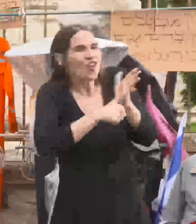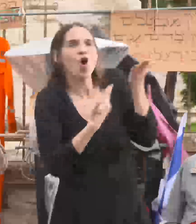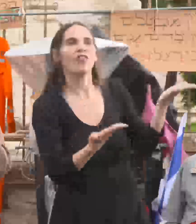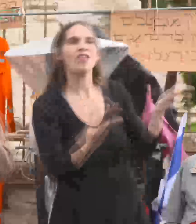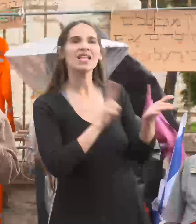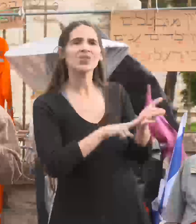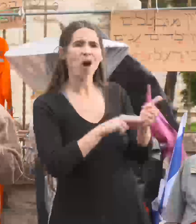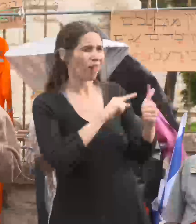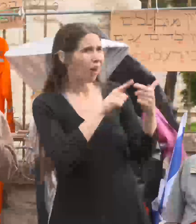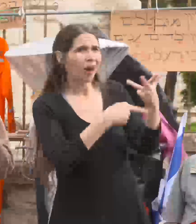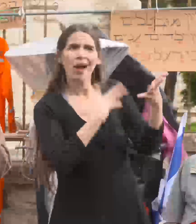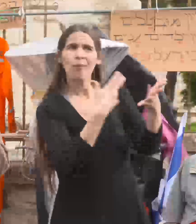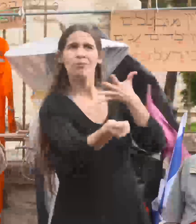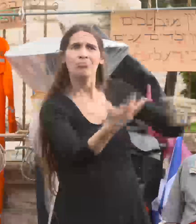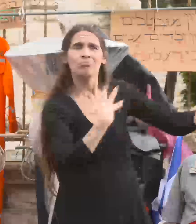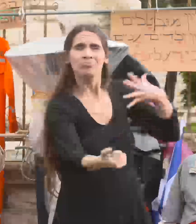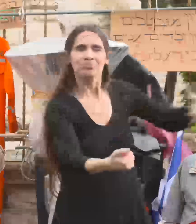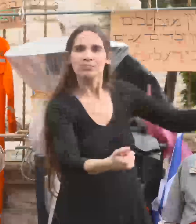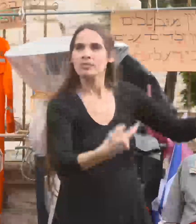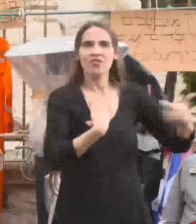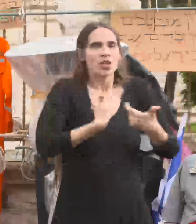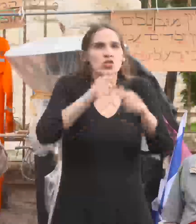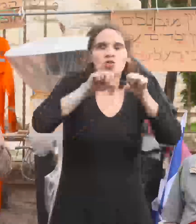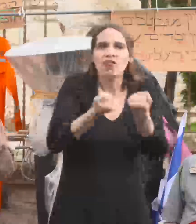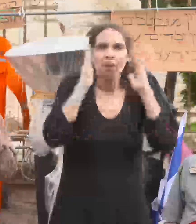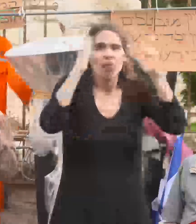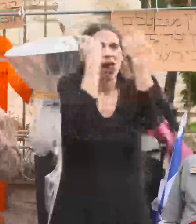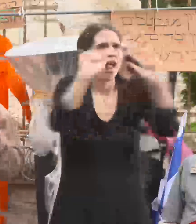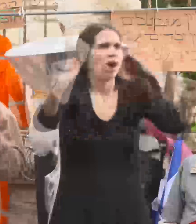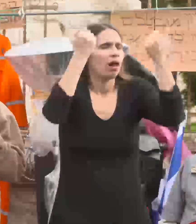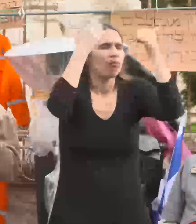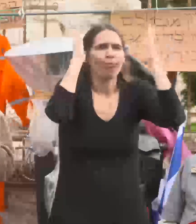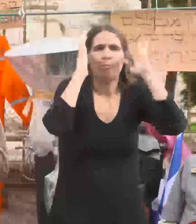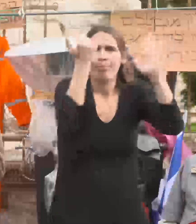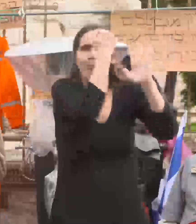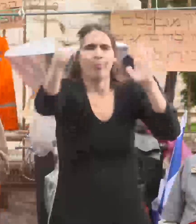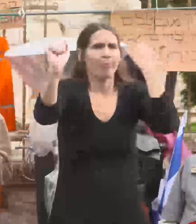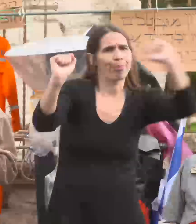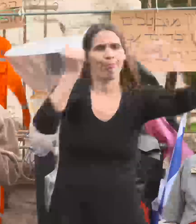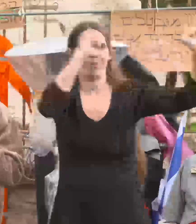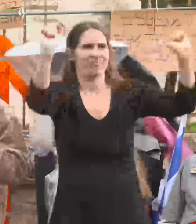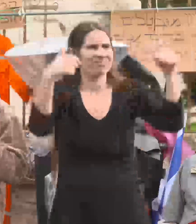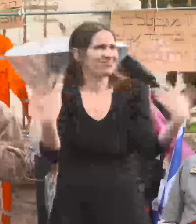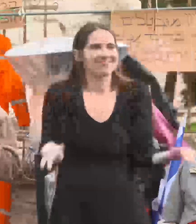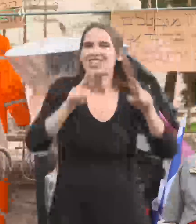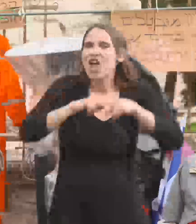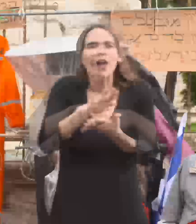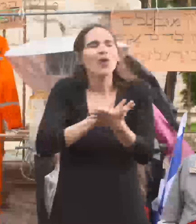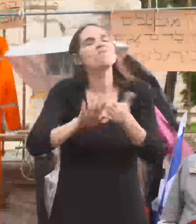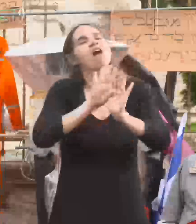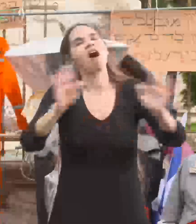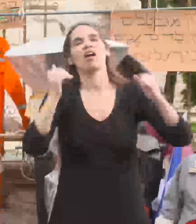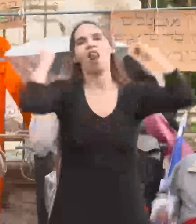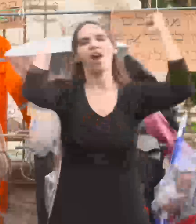אותן הזכויות אחת אחרי השנייה ושוברים את כל האמון שלנו בהם, לא נשאר לנו שום דבר לעשות חוץ